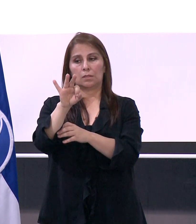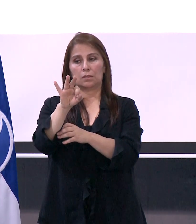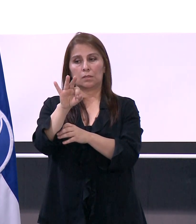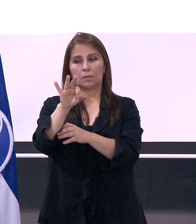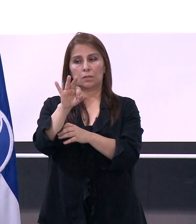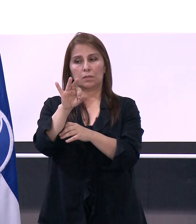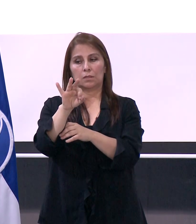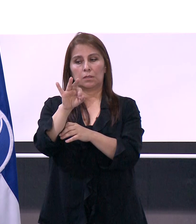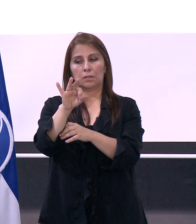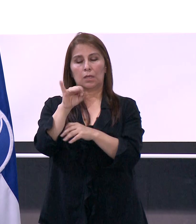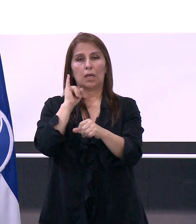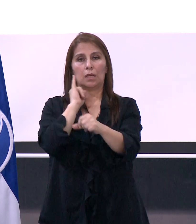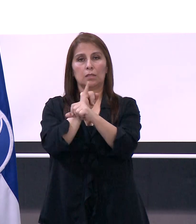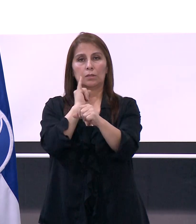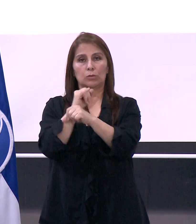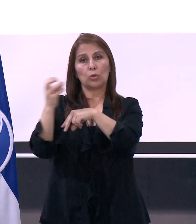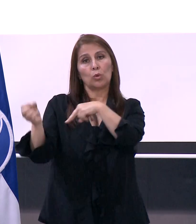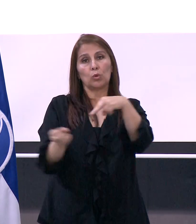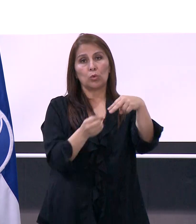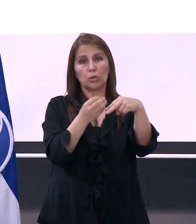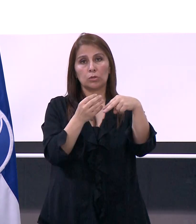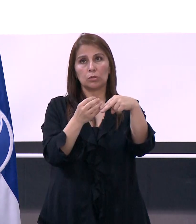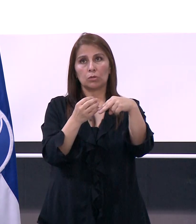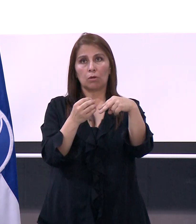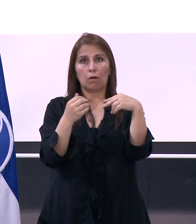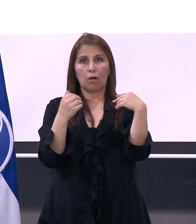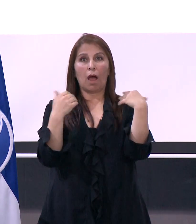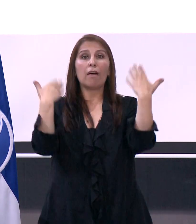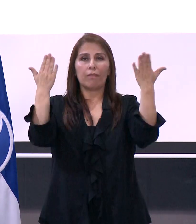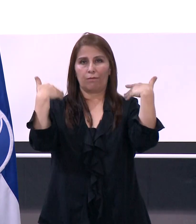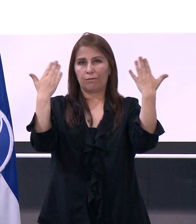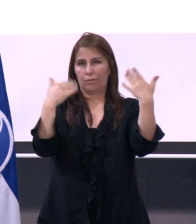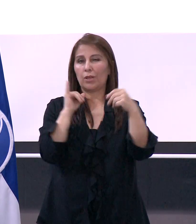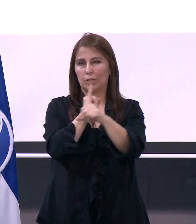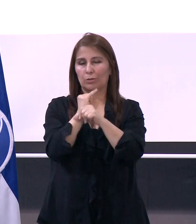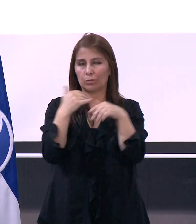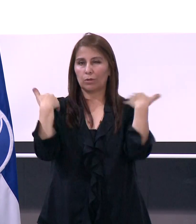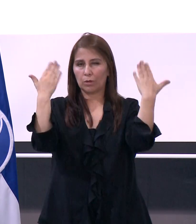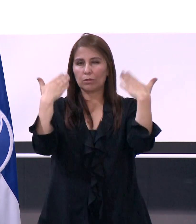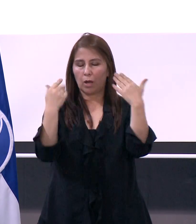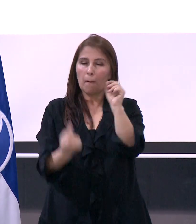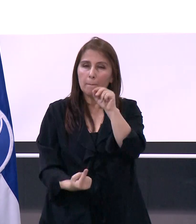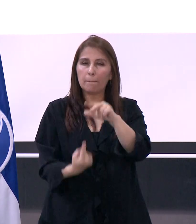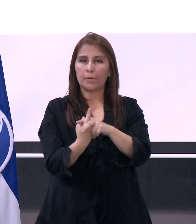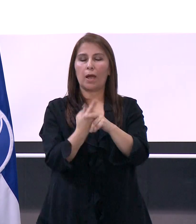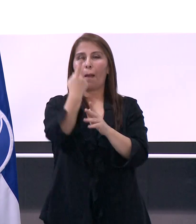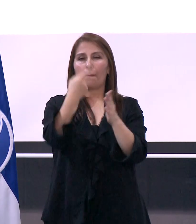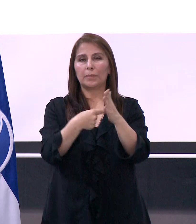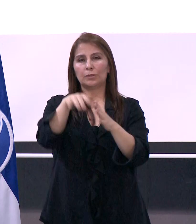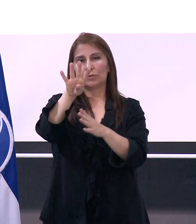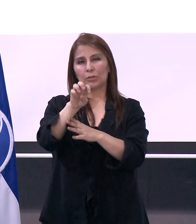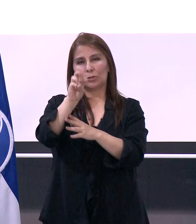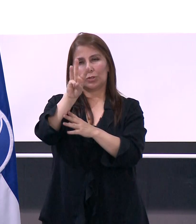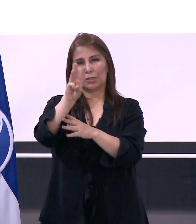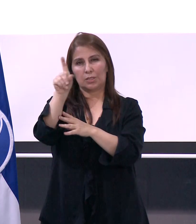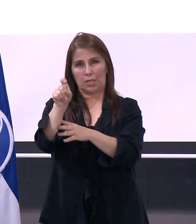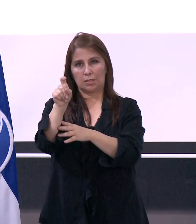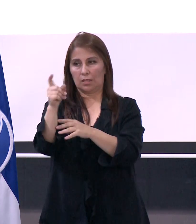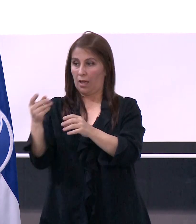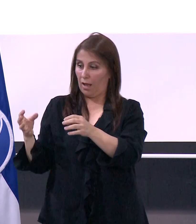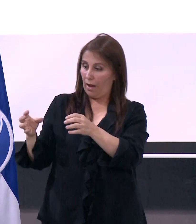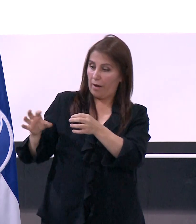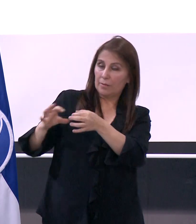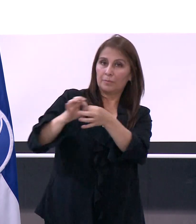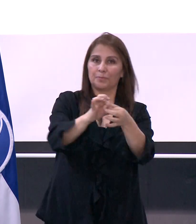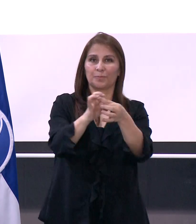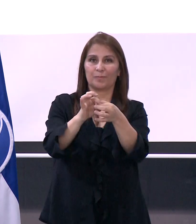el instituto nacional de educación física que había sido creado en el 36 se integró a la universidad y pasó a ser facultad